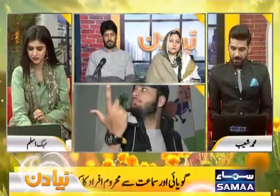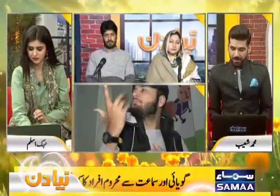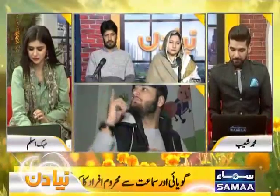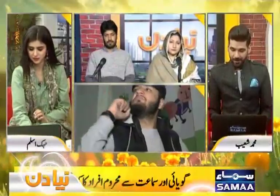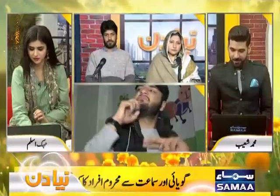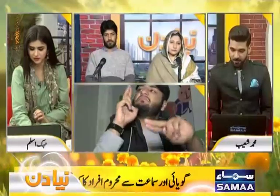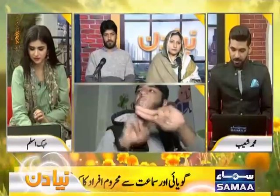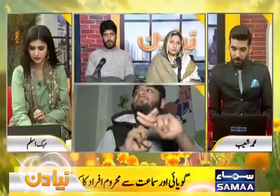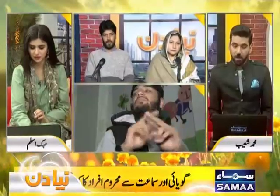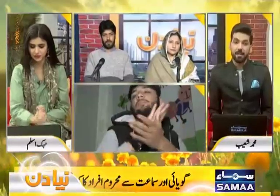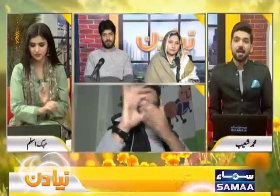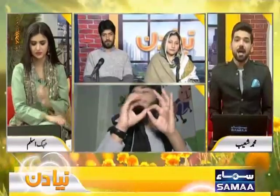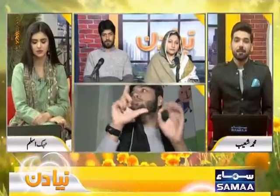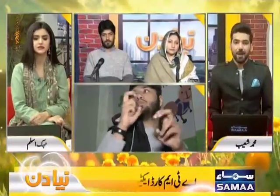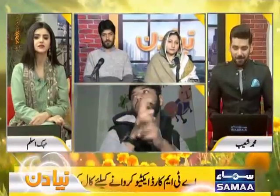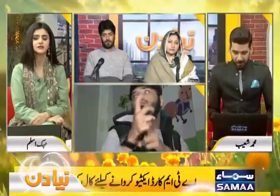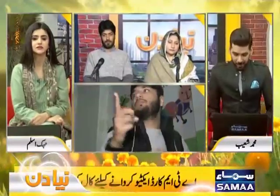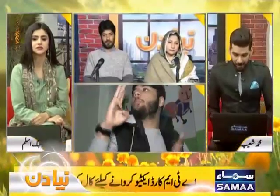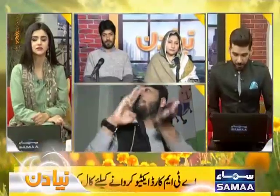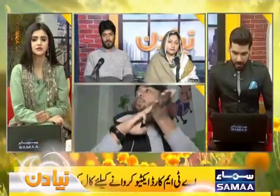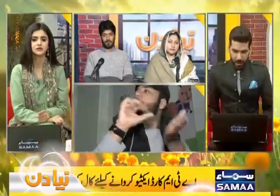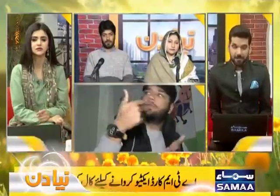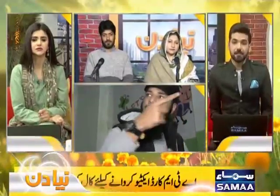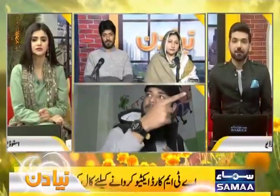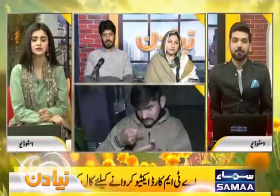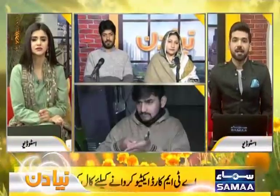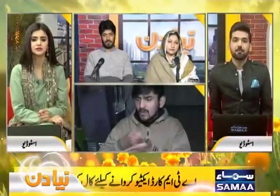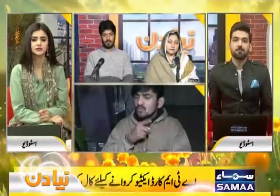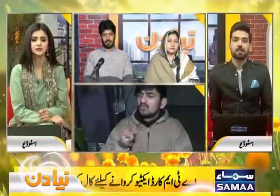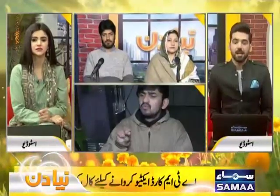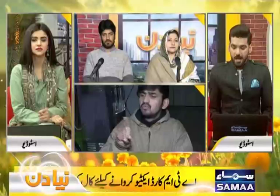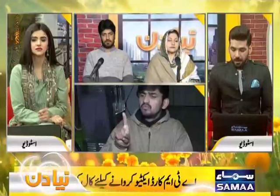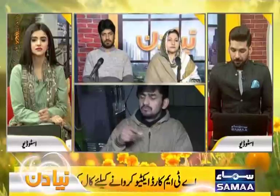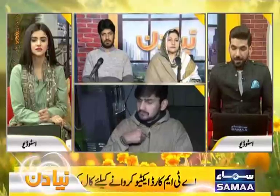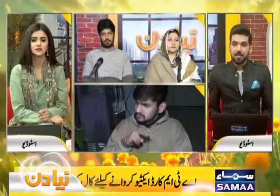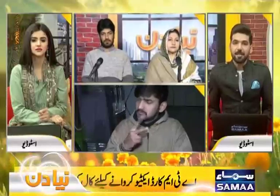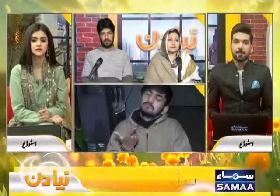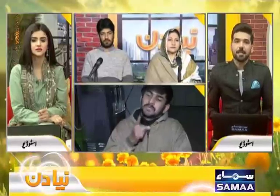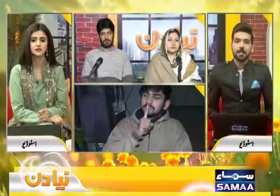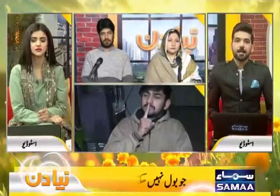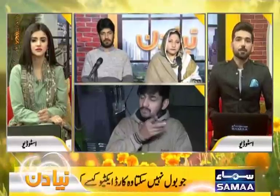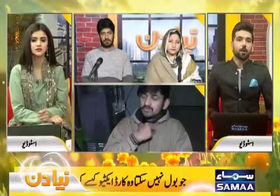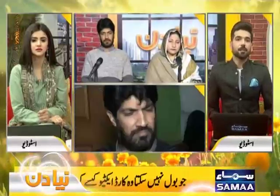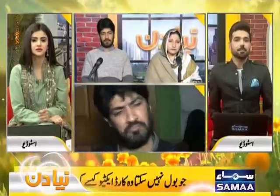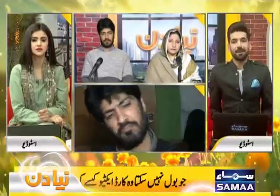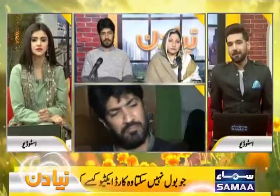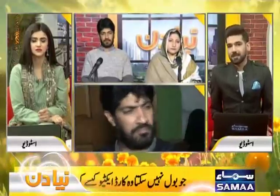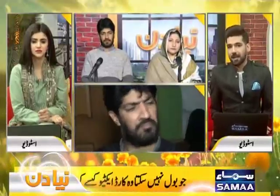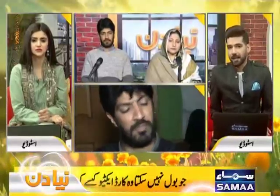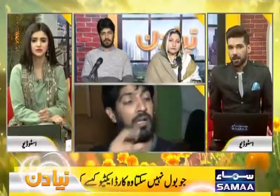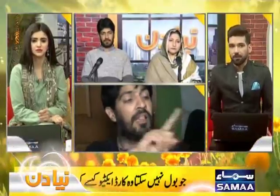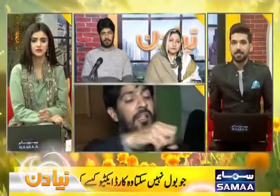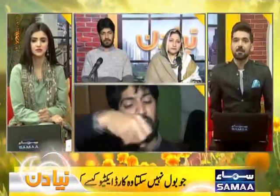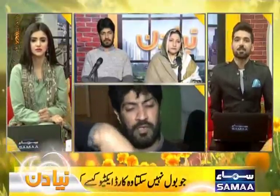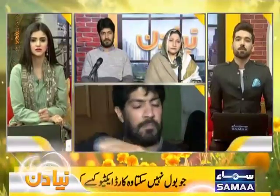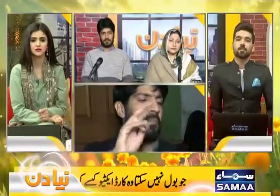और पाकिस्तान डेफ क्रिकेट एसोसिएशन लाहौर में भी आप इंटरप्रेटर रह चुकी हैं, आपके साथ इरफान मेराज भी मौजूद हैं। फरा, मुझे प्लीज़ बताइएगा, ये तो बहुत बड़ा